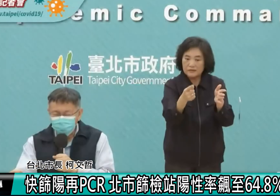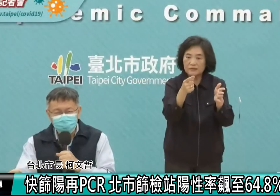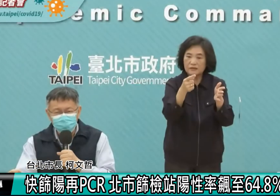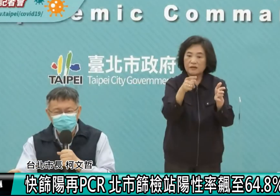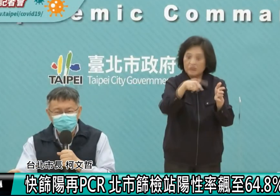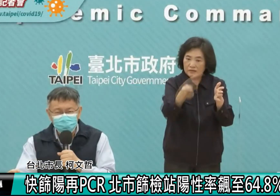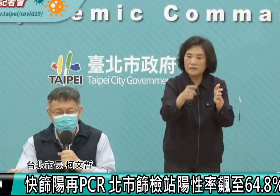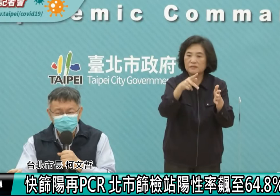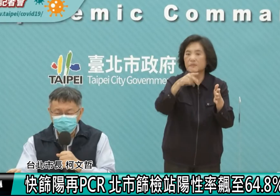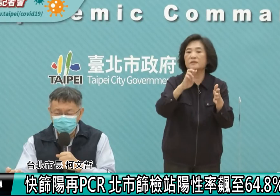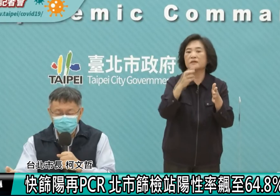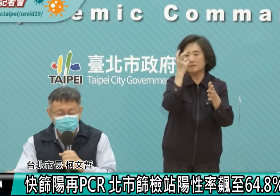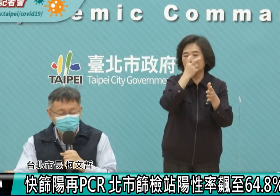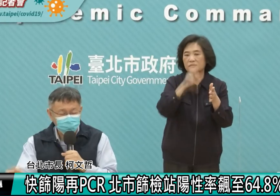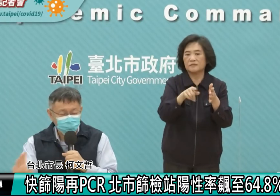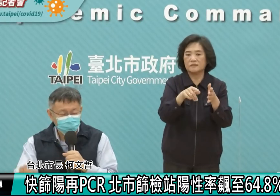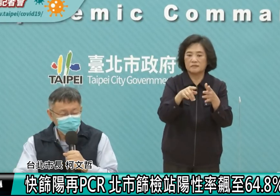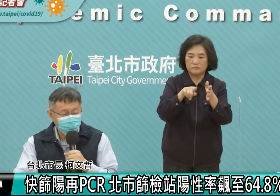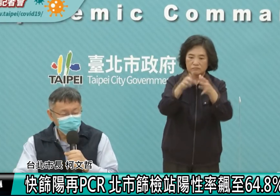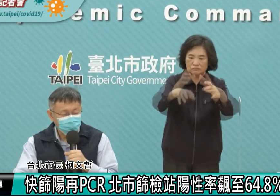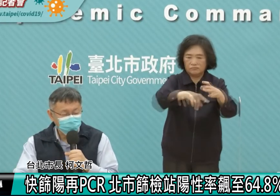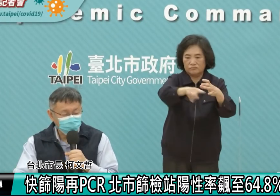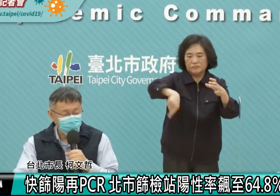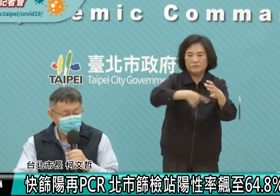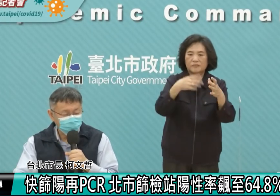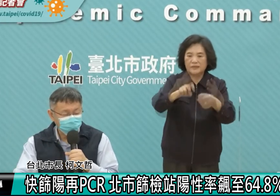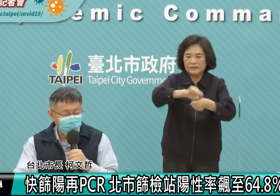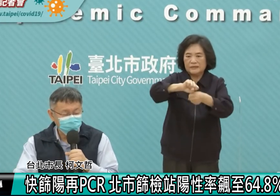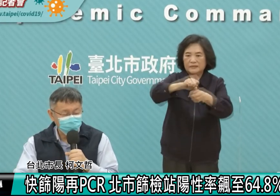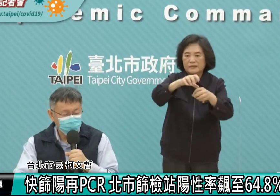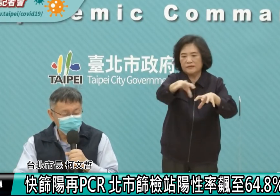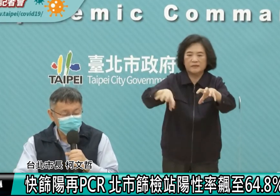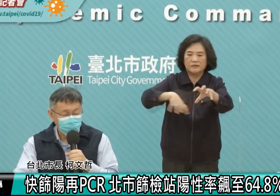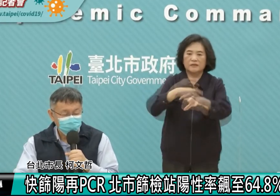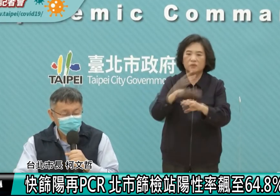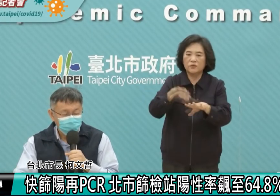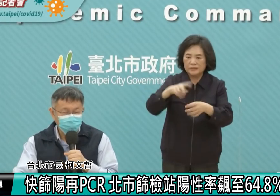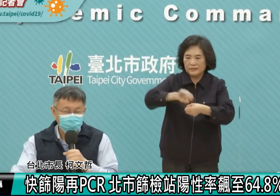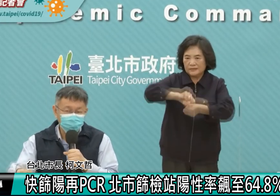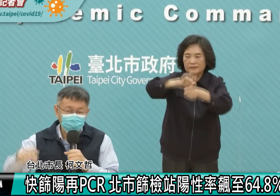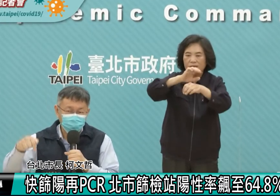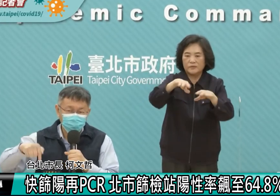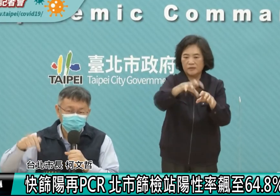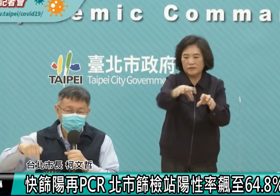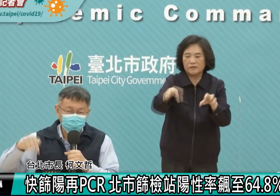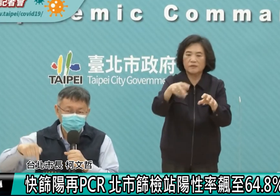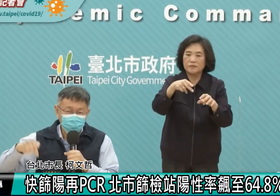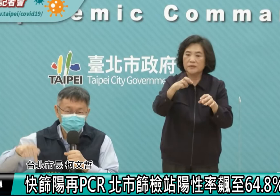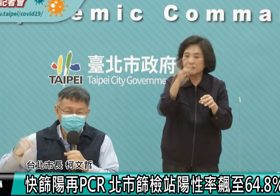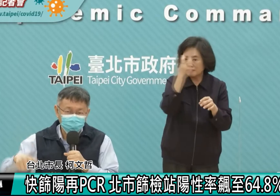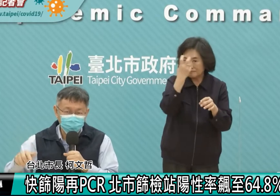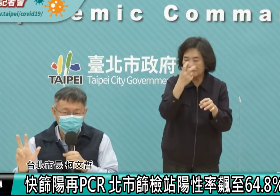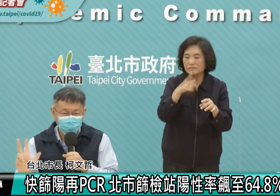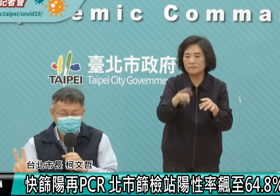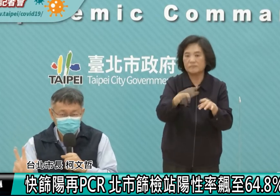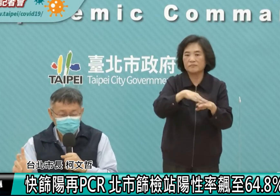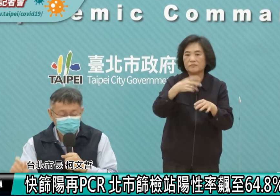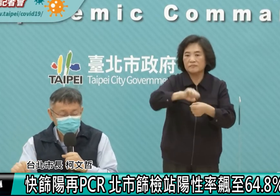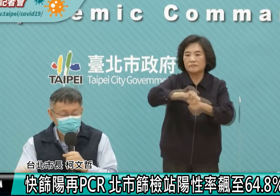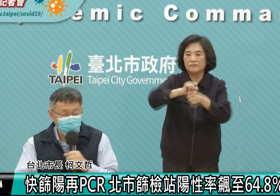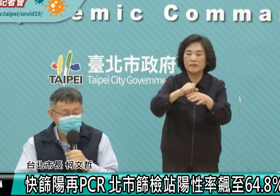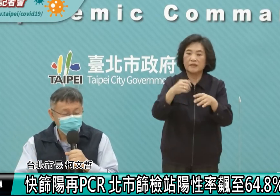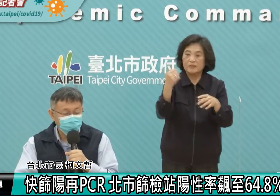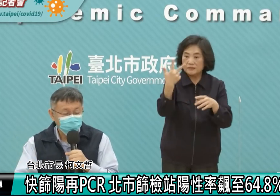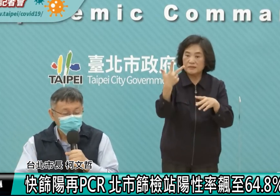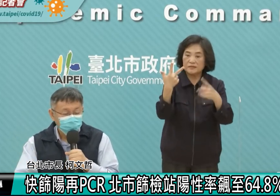啦、动线啦、哦、人员要调集也不是那么容易、哦、给我们1-2天的时间。不过至少的、哦、在今天你知道、哦、七大筛